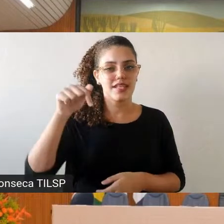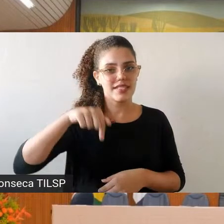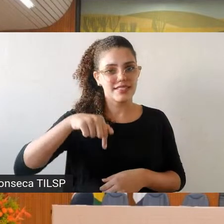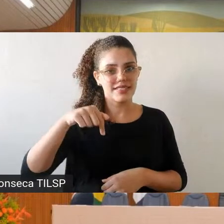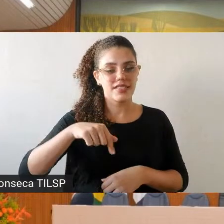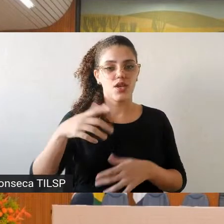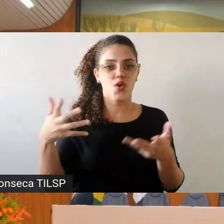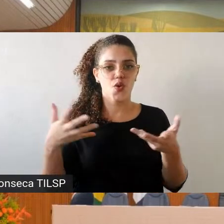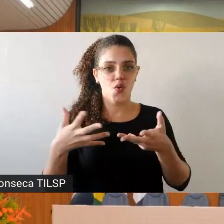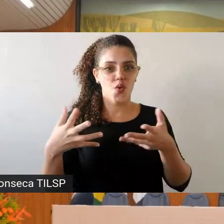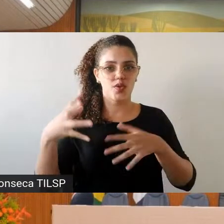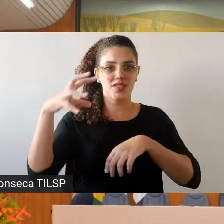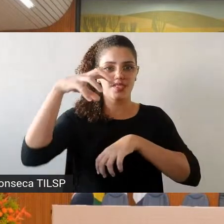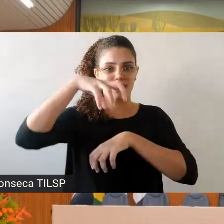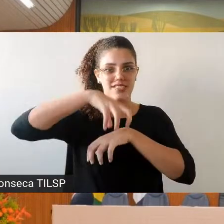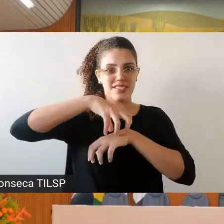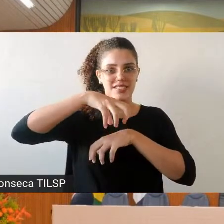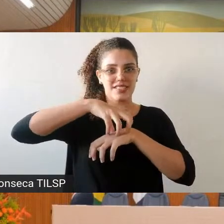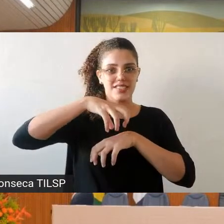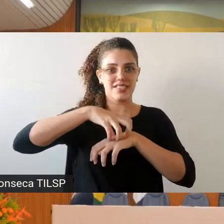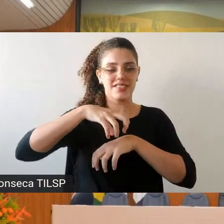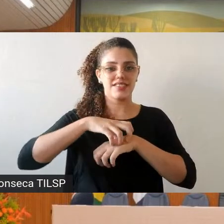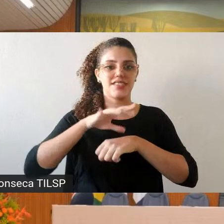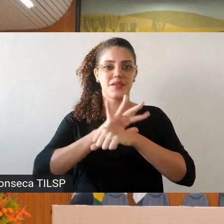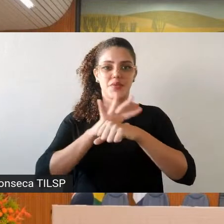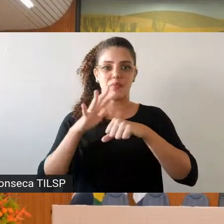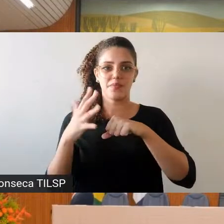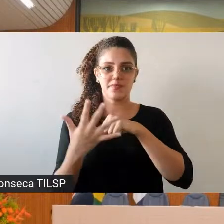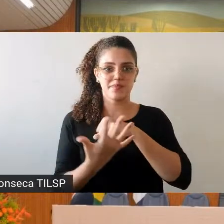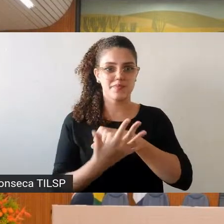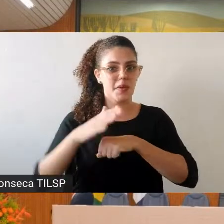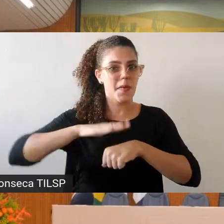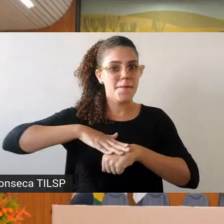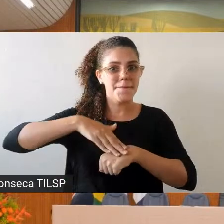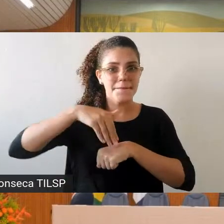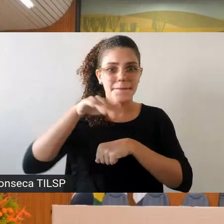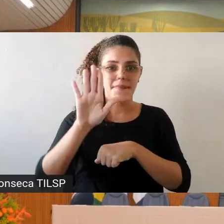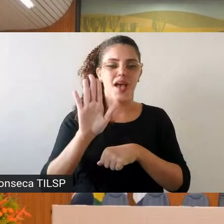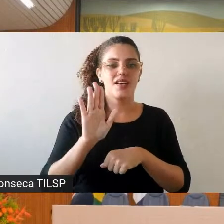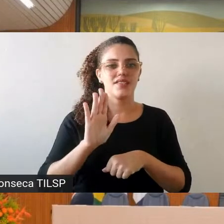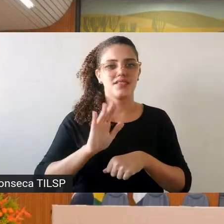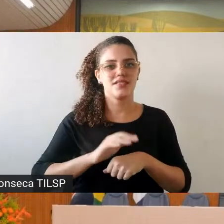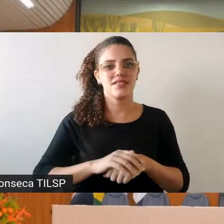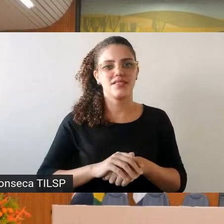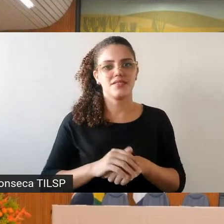da Covid-19, né, onde nós temos uma média de morte de mais de 3 mil pessoas. Então,